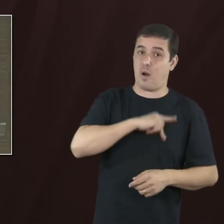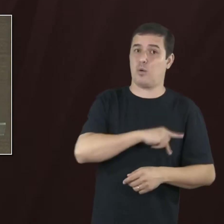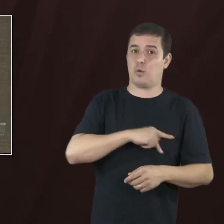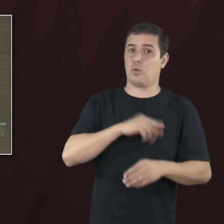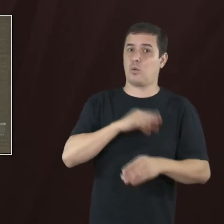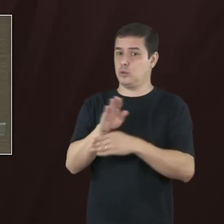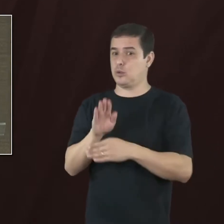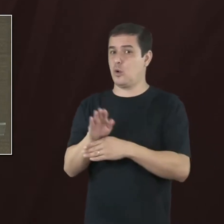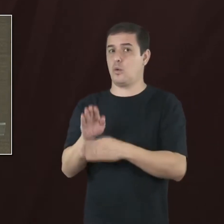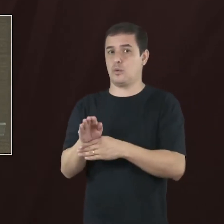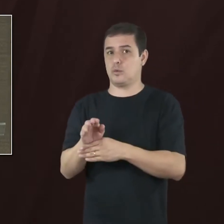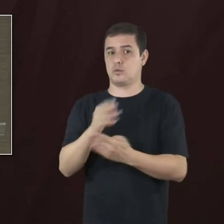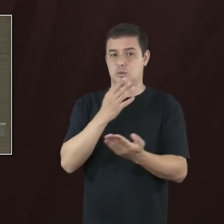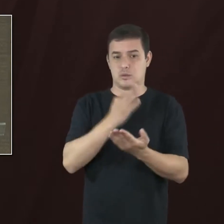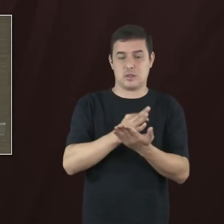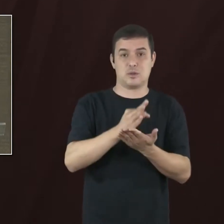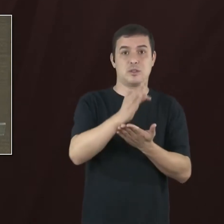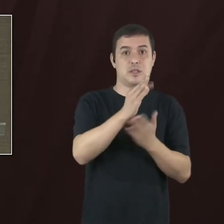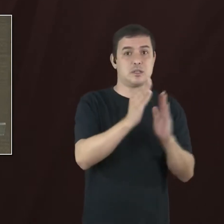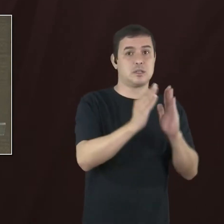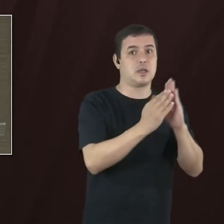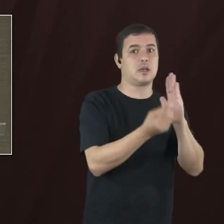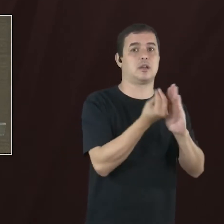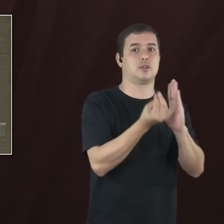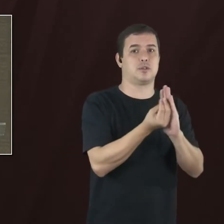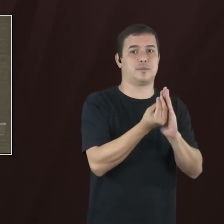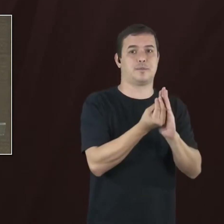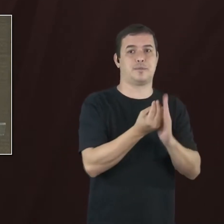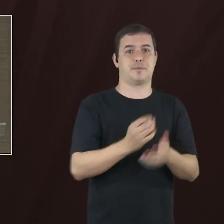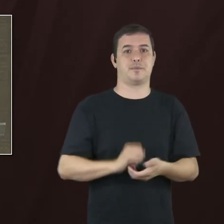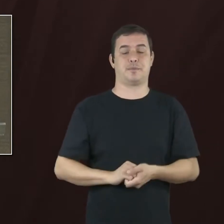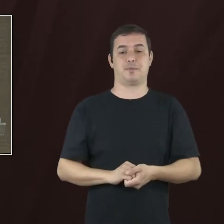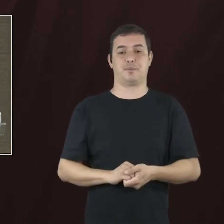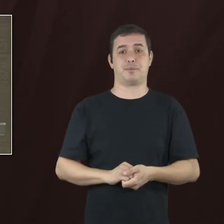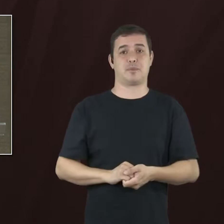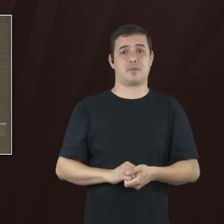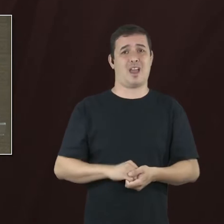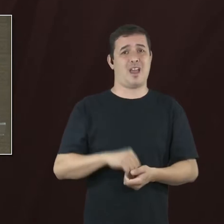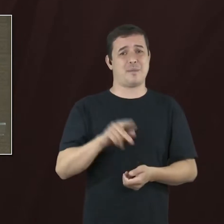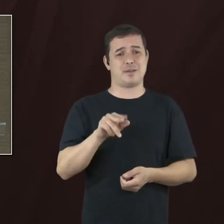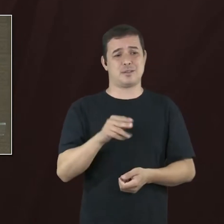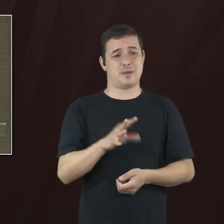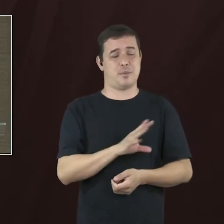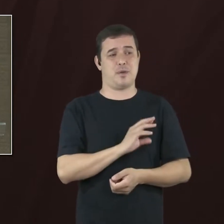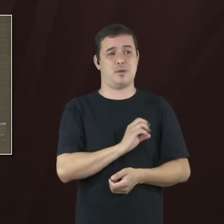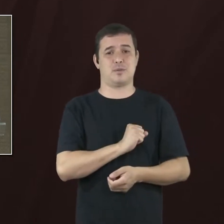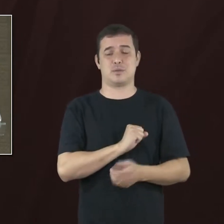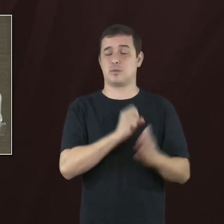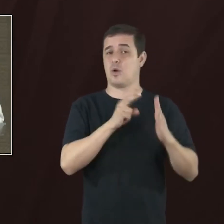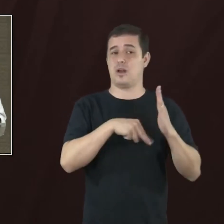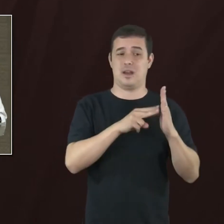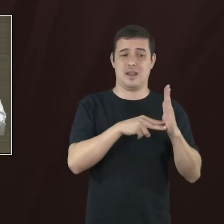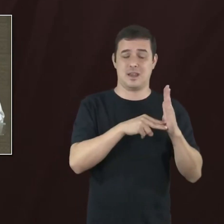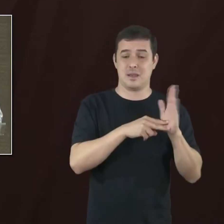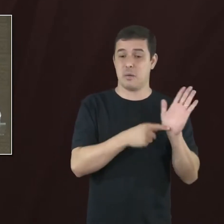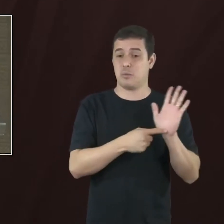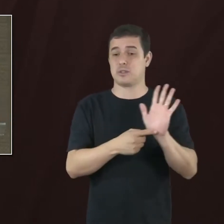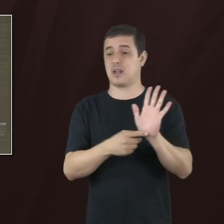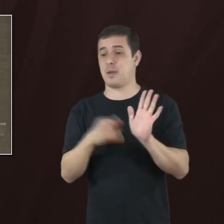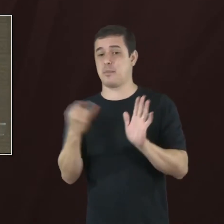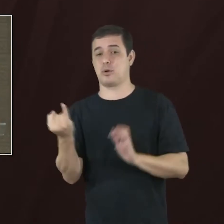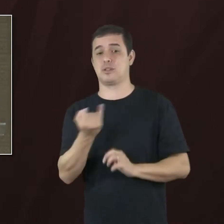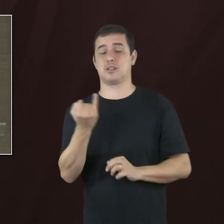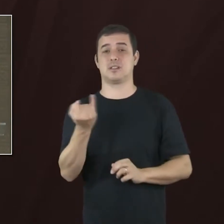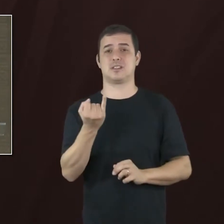dos tessalonicenses como a mãe e como o pai. Queridos irmãos, eu só queria ler isso para mostrar para vocês